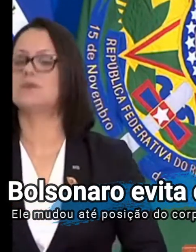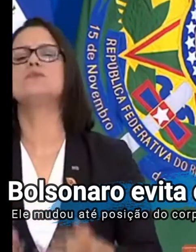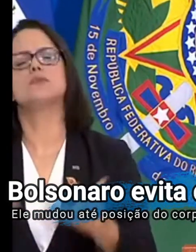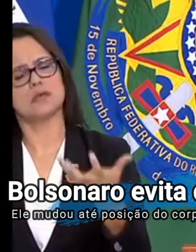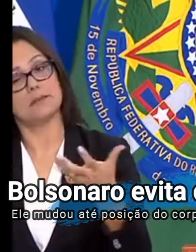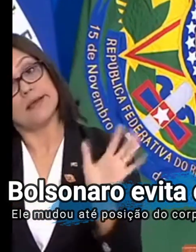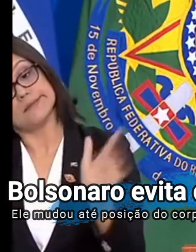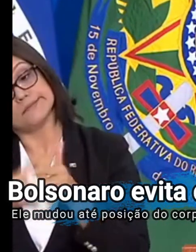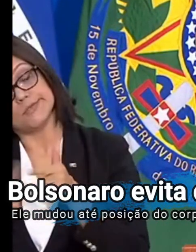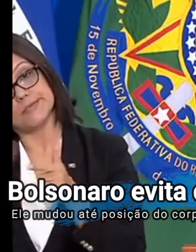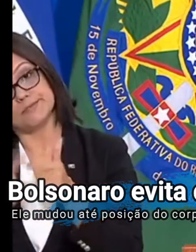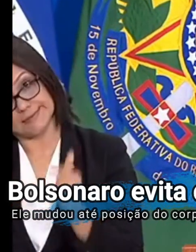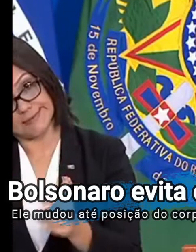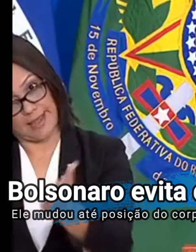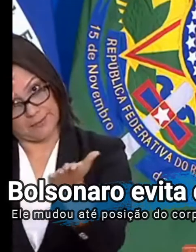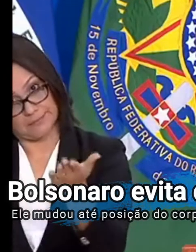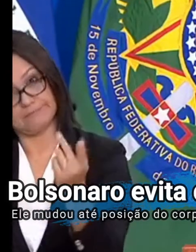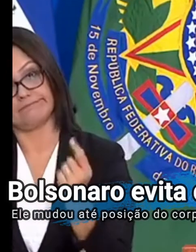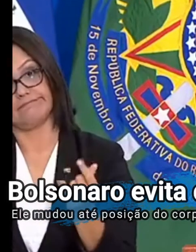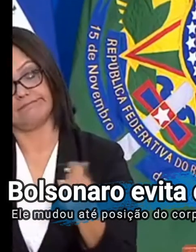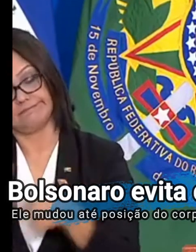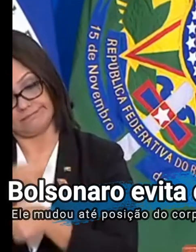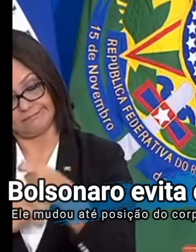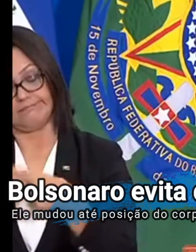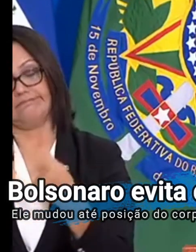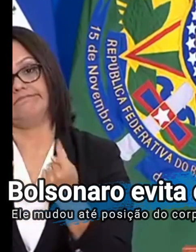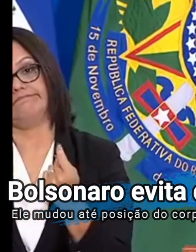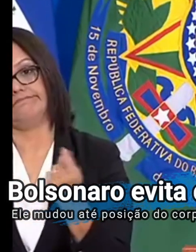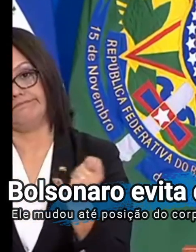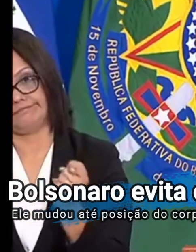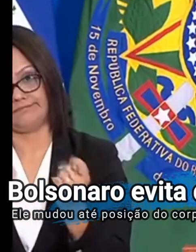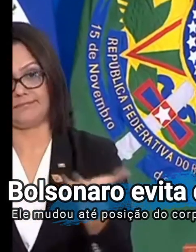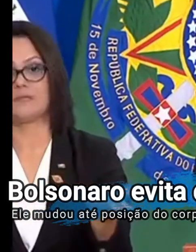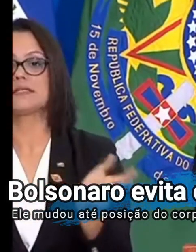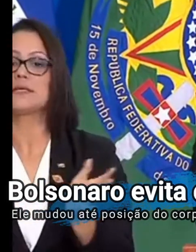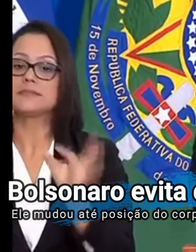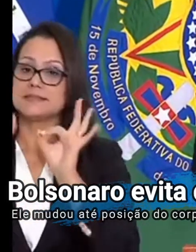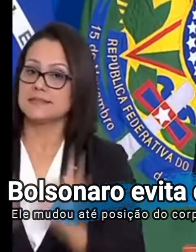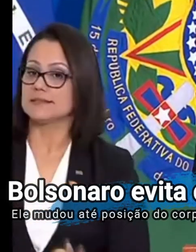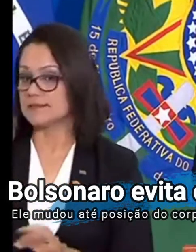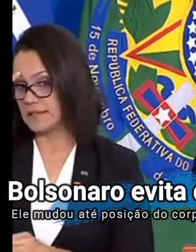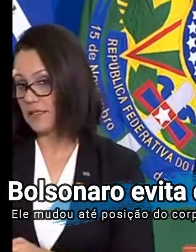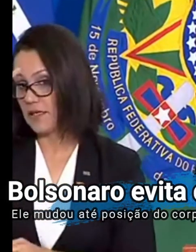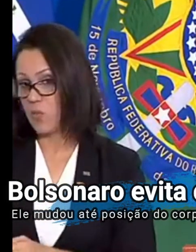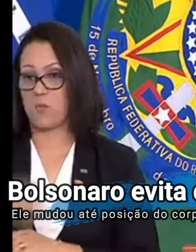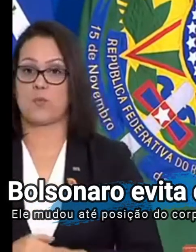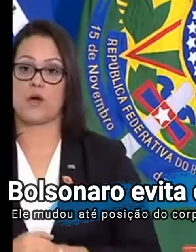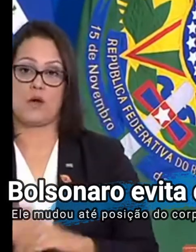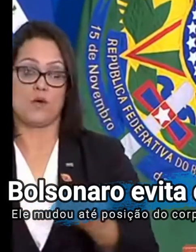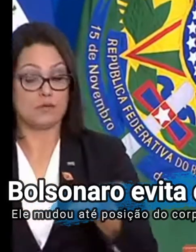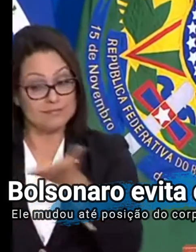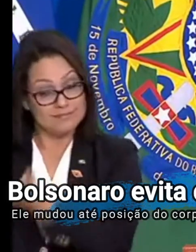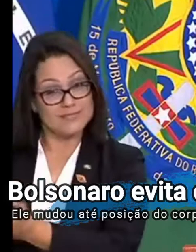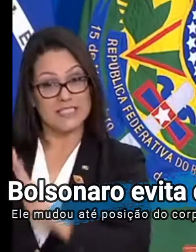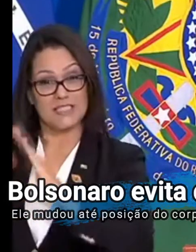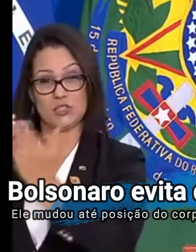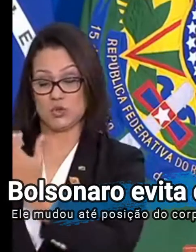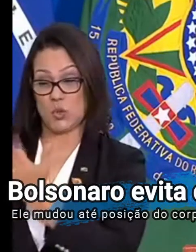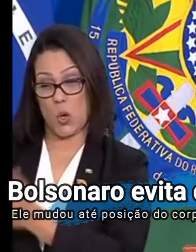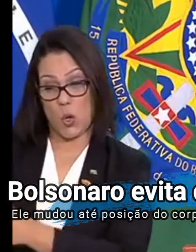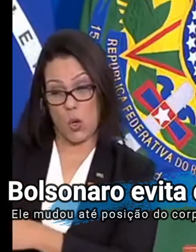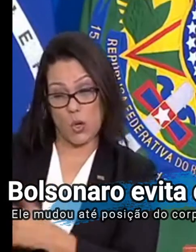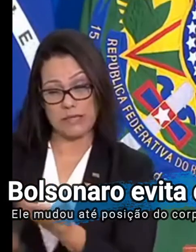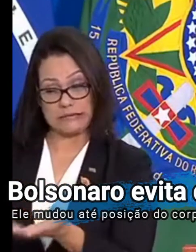orçamentário mas com toda certeza eles são paulo pelo estado em que se encontra e pela ajuda